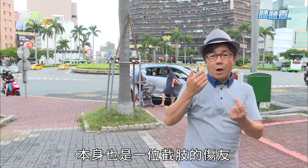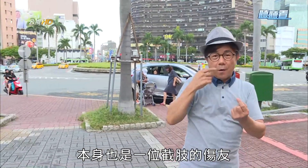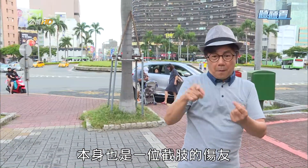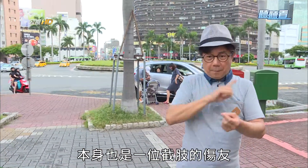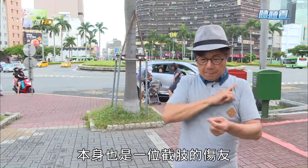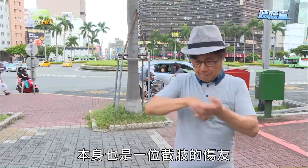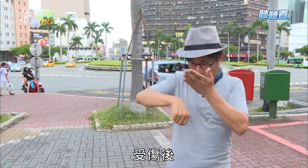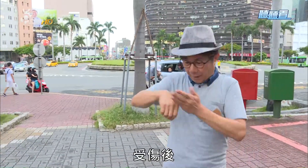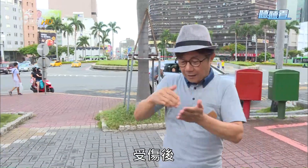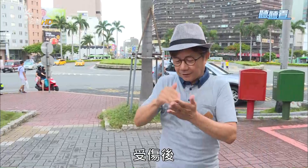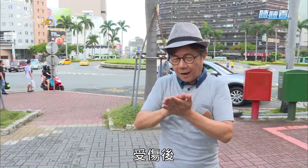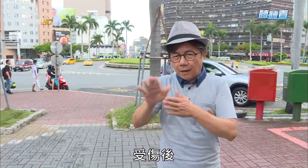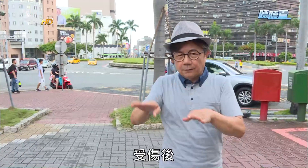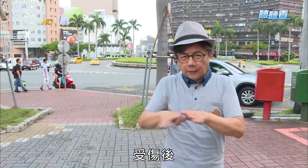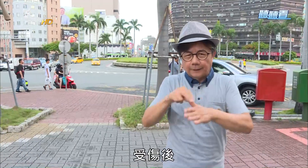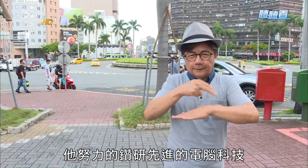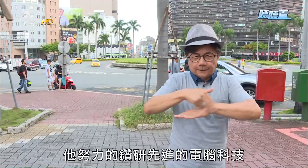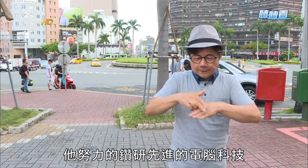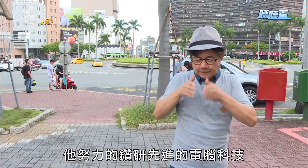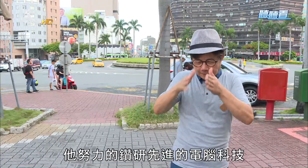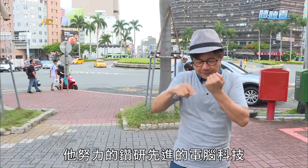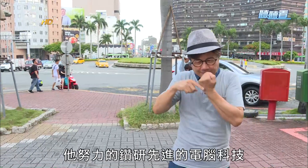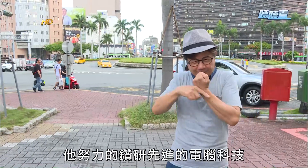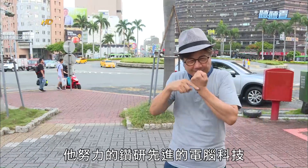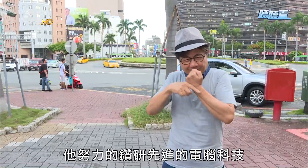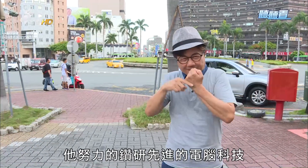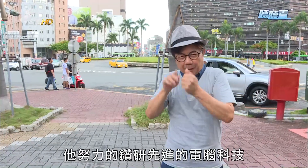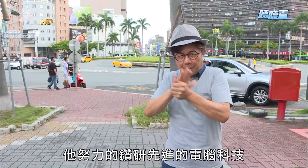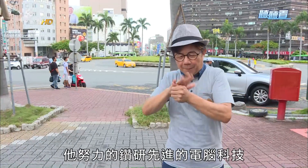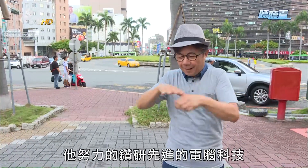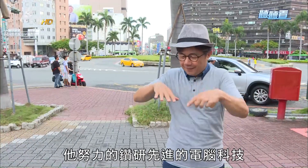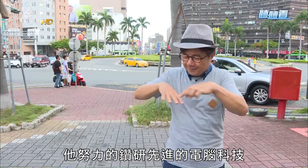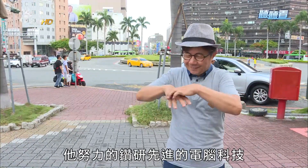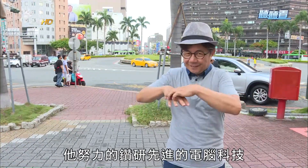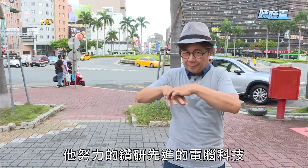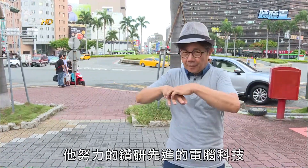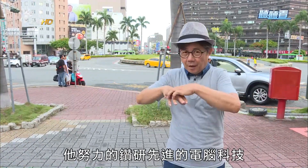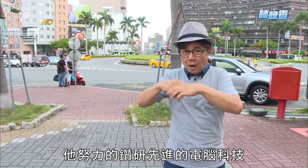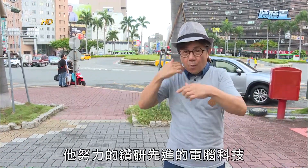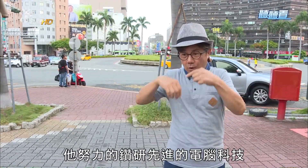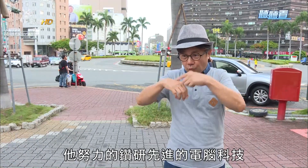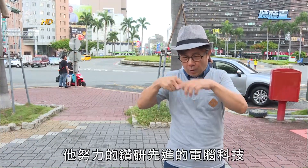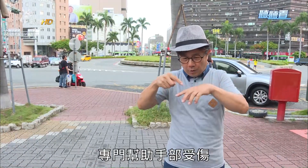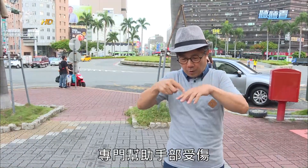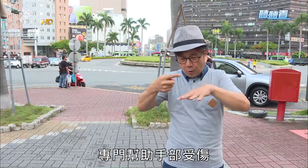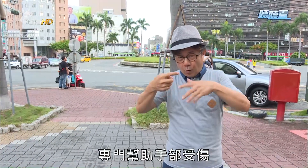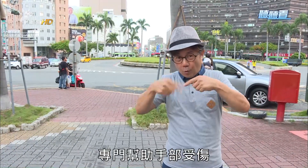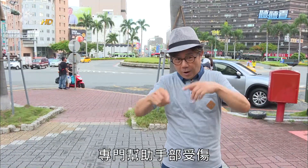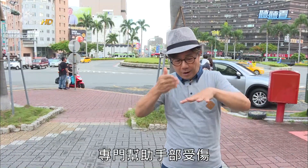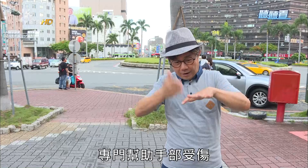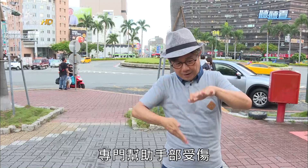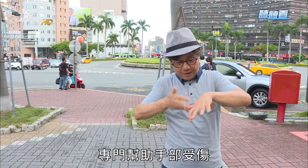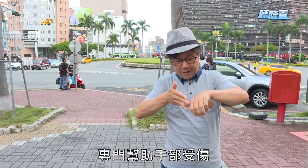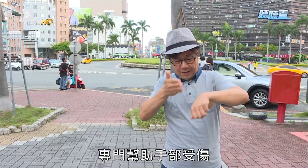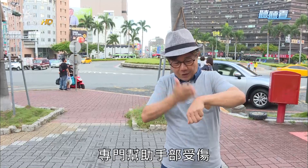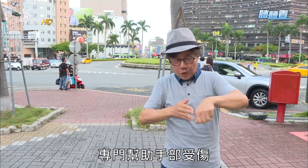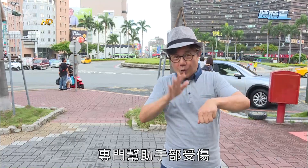友。受伤后呢，他努力地钻研先进的电脑科技，专门帮助手部受